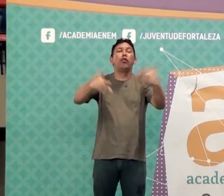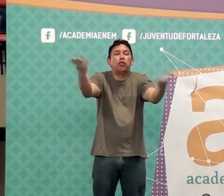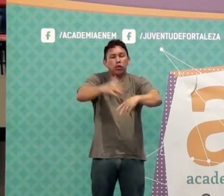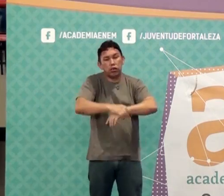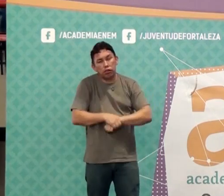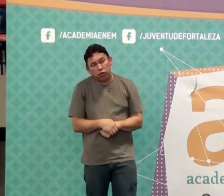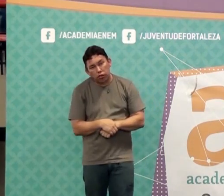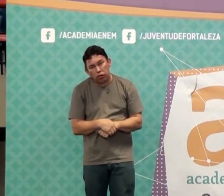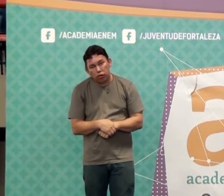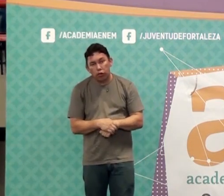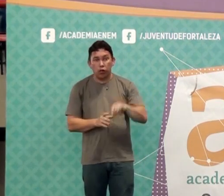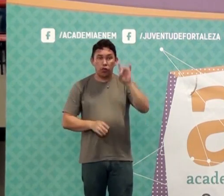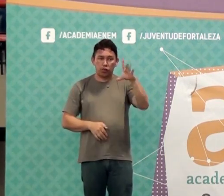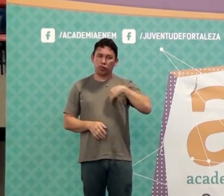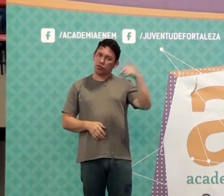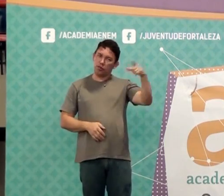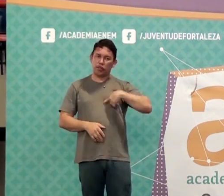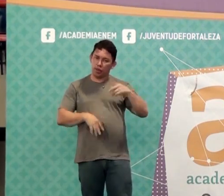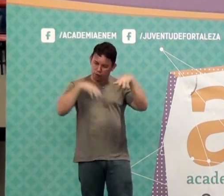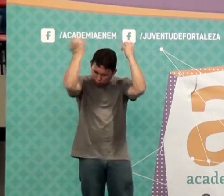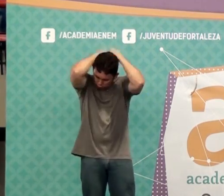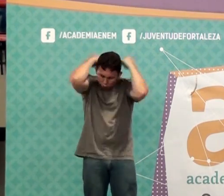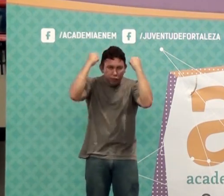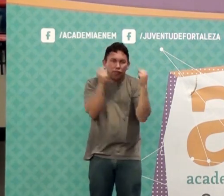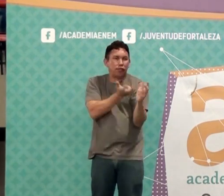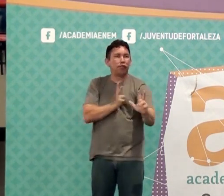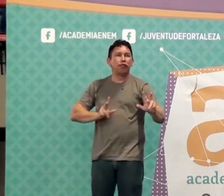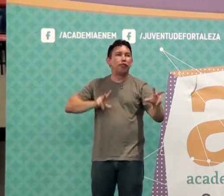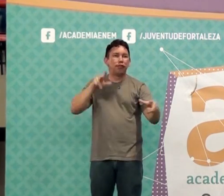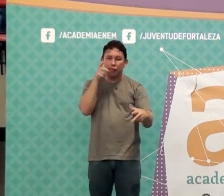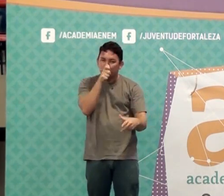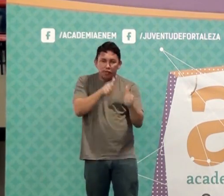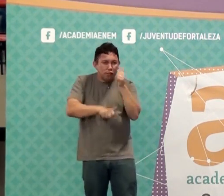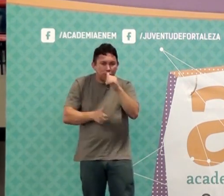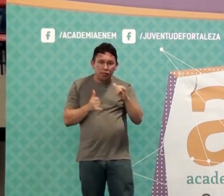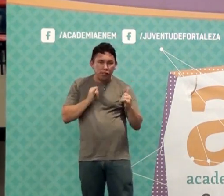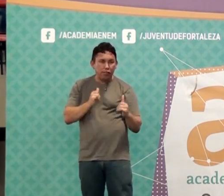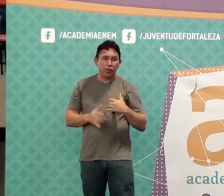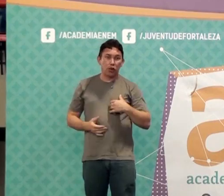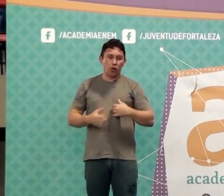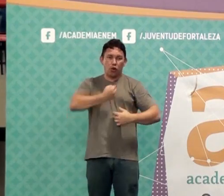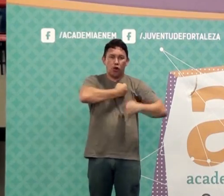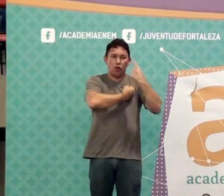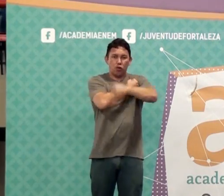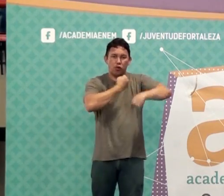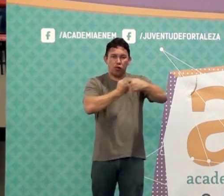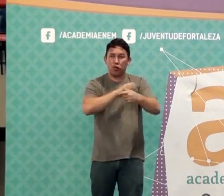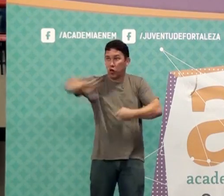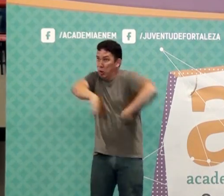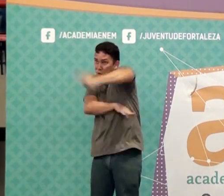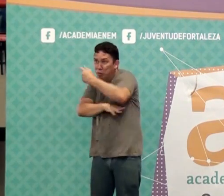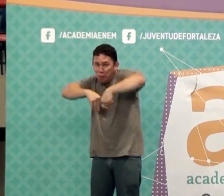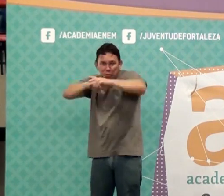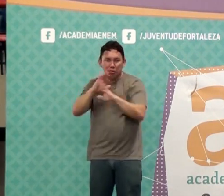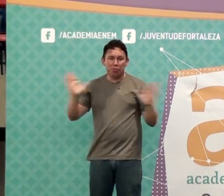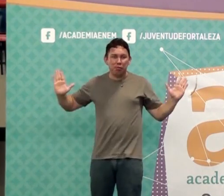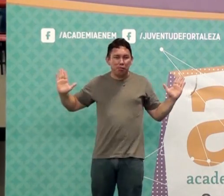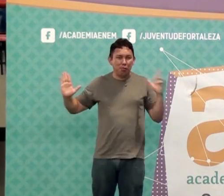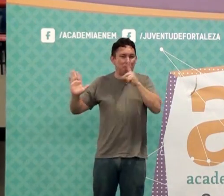é liseira. Mas o pobre pode ter terra? Pode, basta ele roubar a terra de